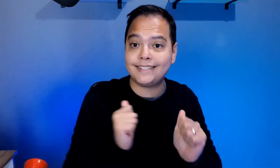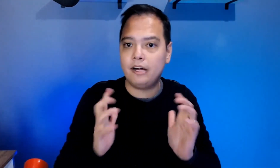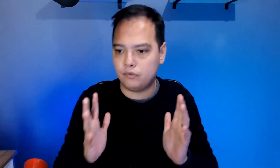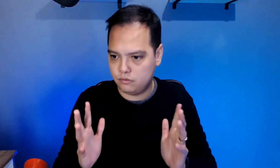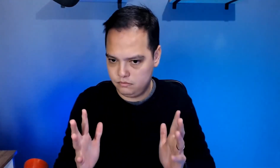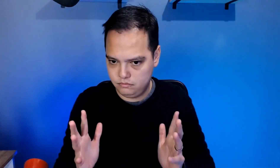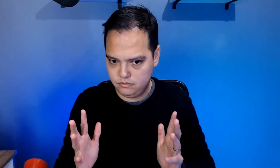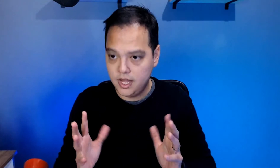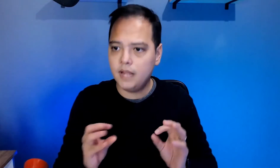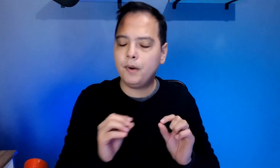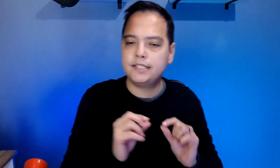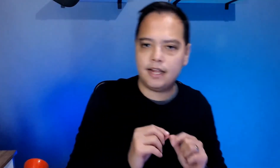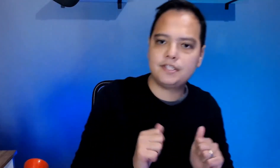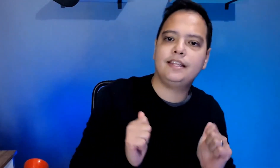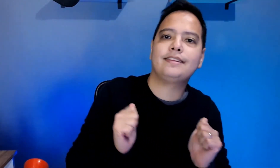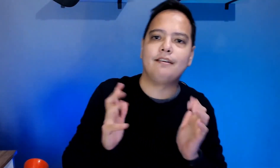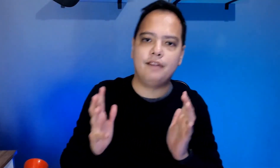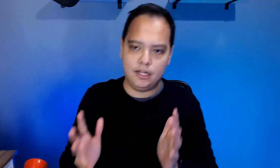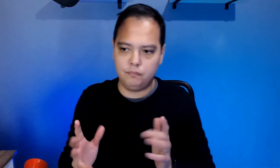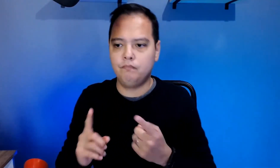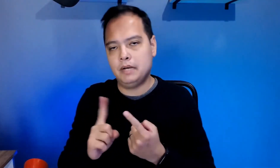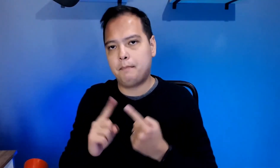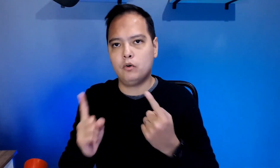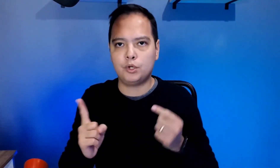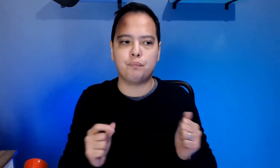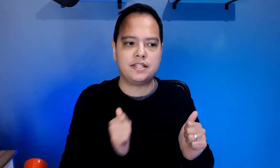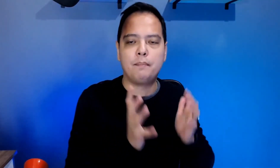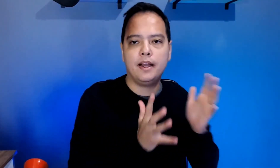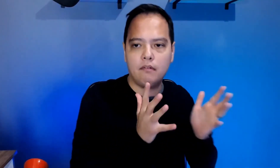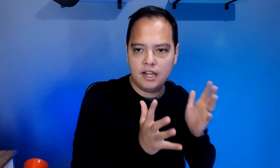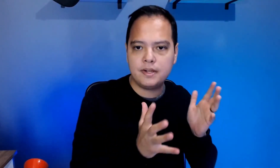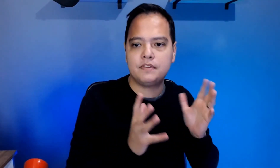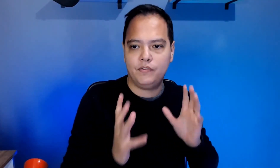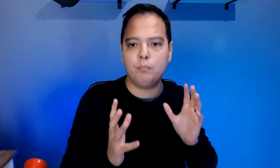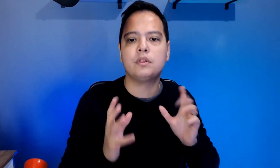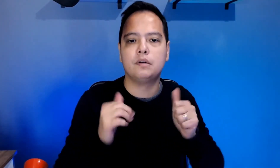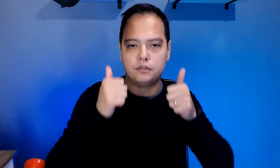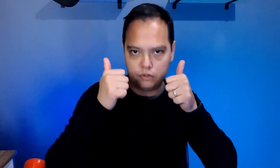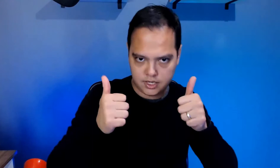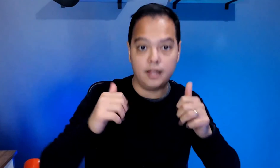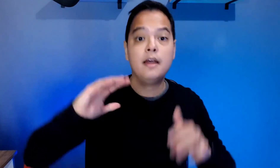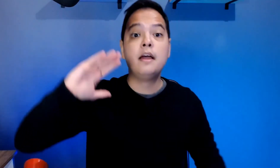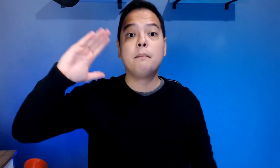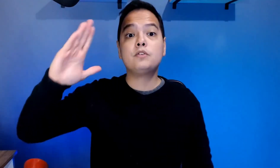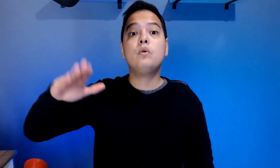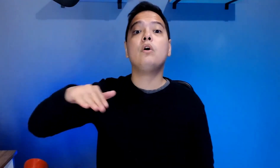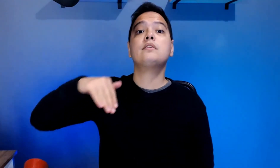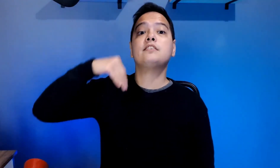travou. E pode ser que você tenha travado, vamos lá, por um motivo, porque você estava aprendendo Libras e você ficou muito nervoso. Ok. Mas uma outra situação que